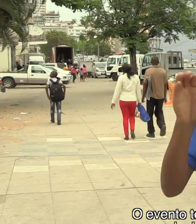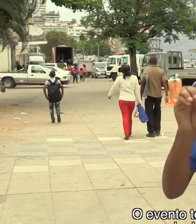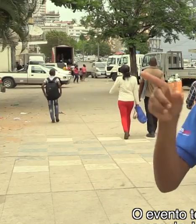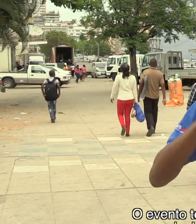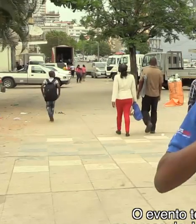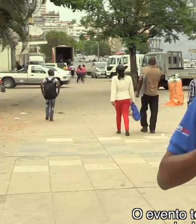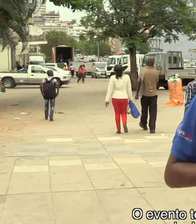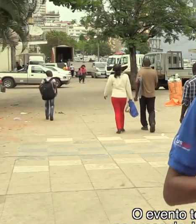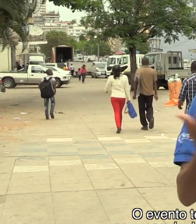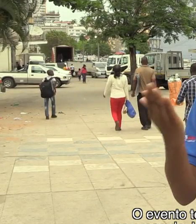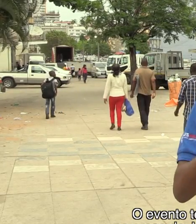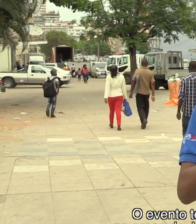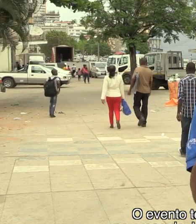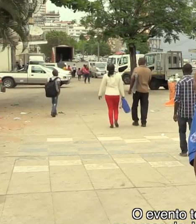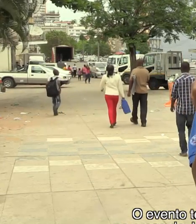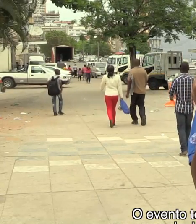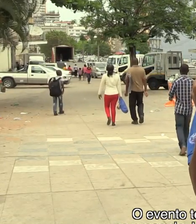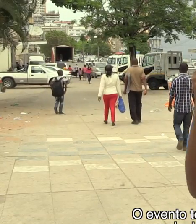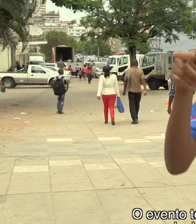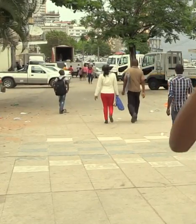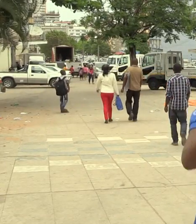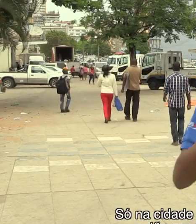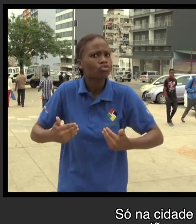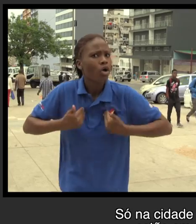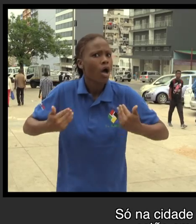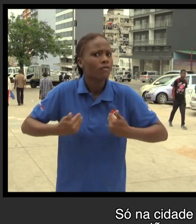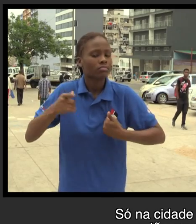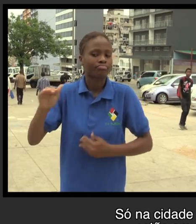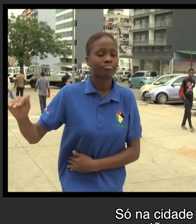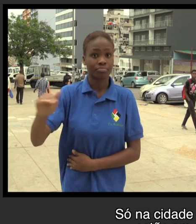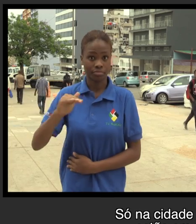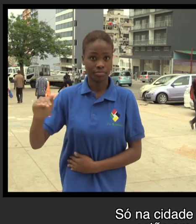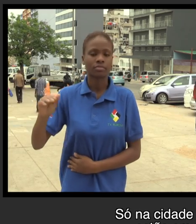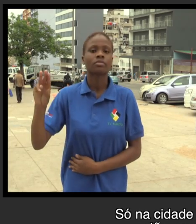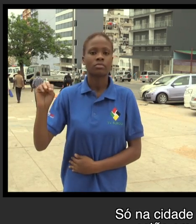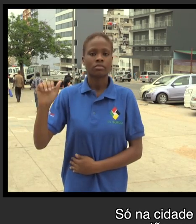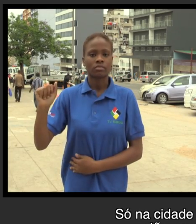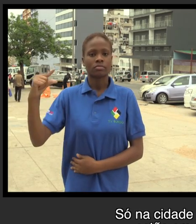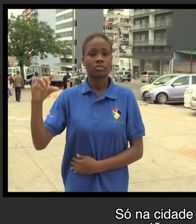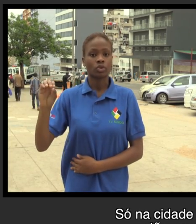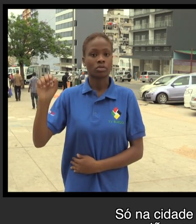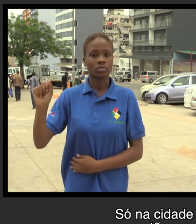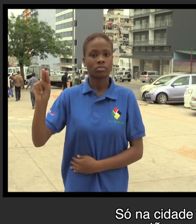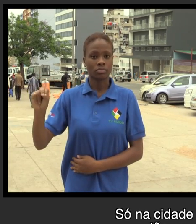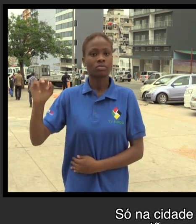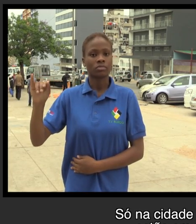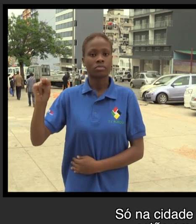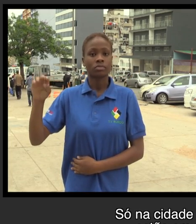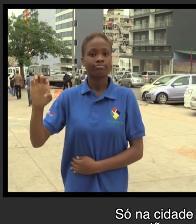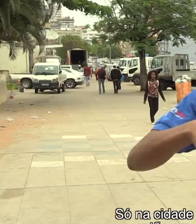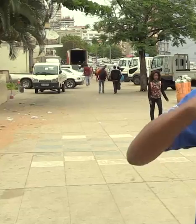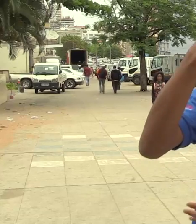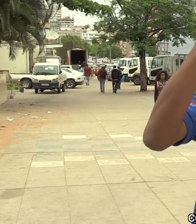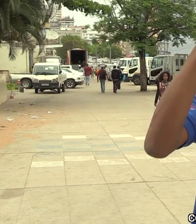horas e será realizado na Praça de Juventude, no Bar de Maguanim. Só na cidade de Maputo, perto de 1.500 famílias estão em risco de